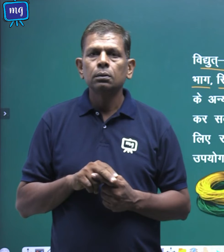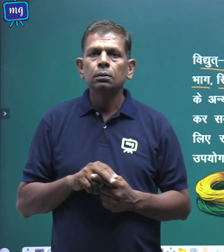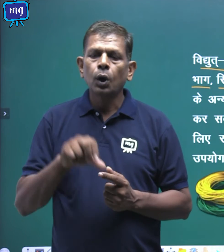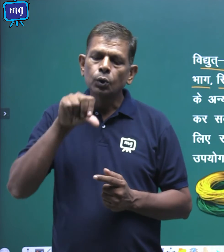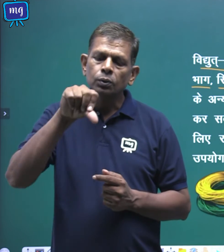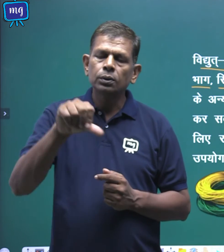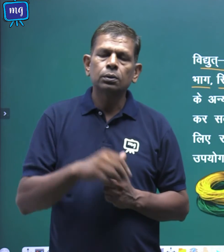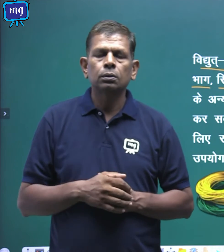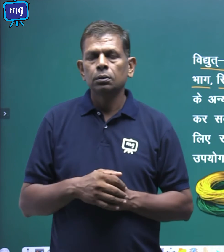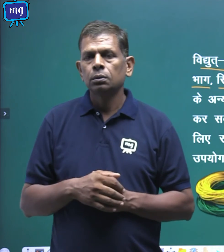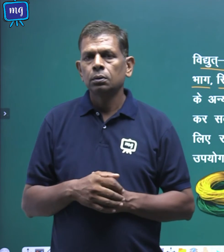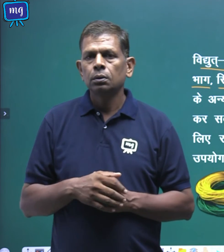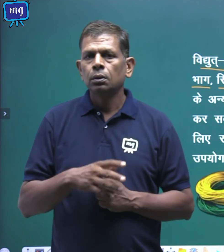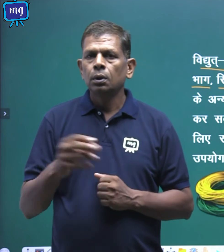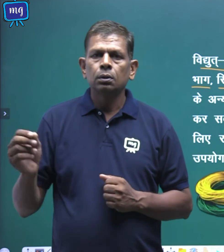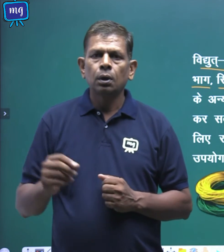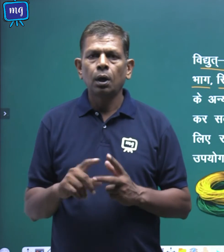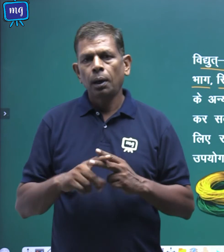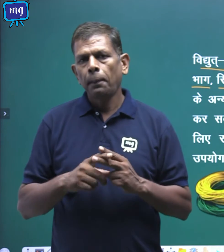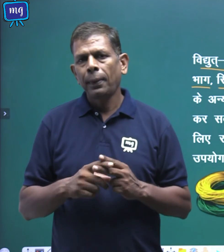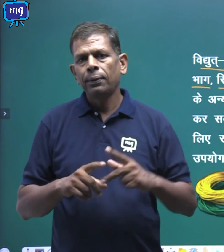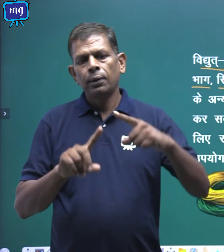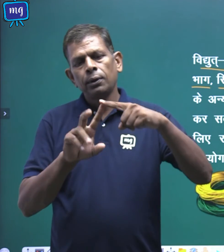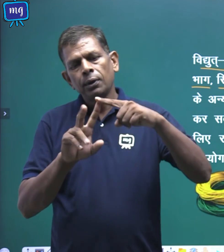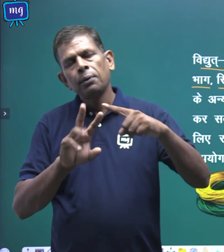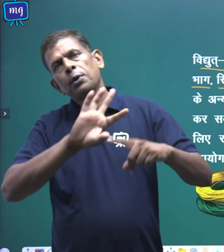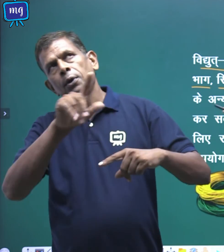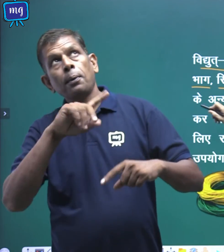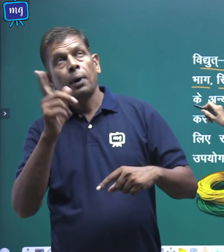स्विच तथा विद्युत उपकरणों के